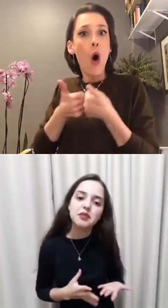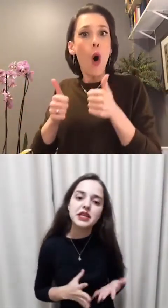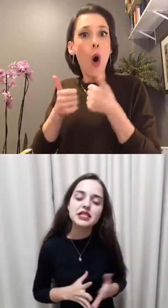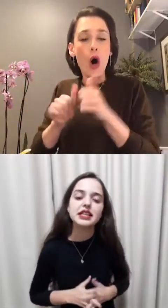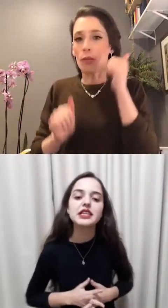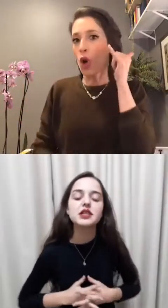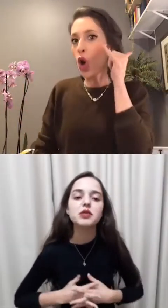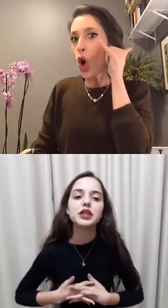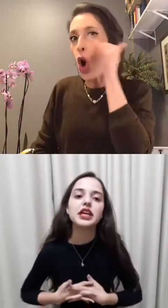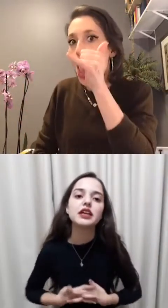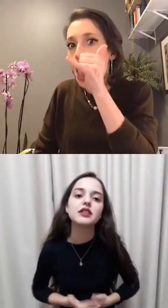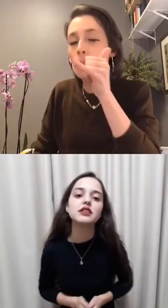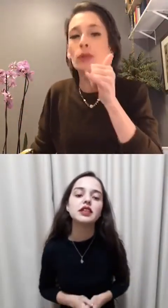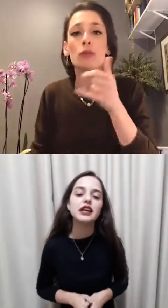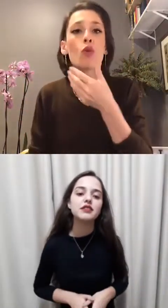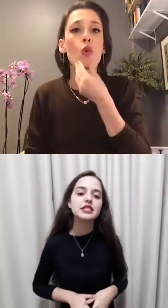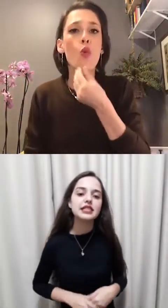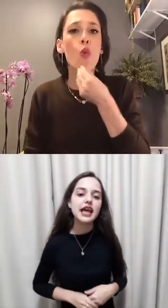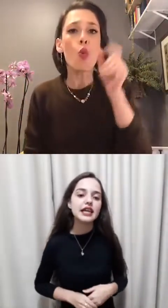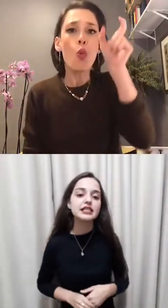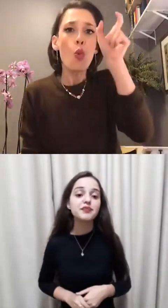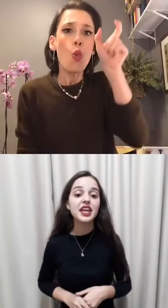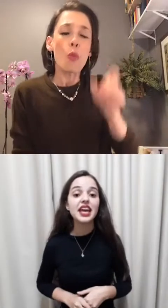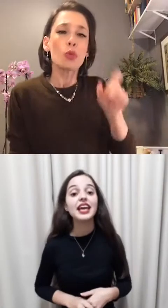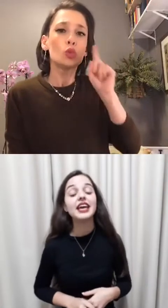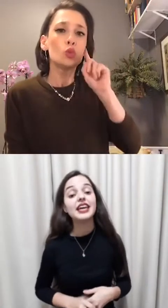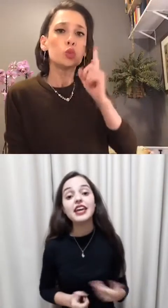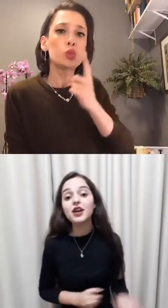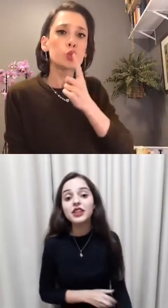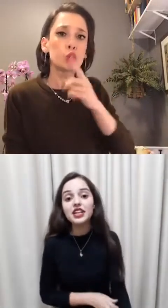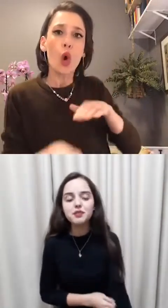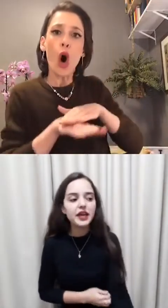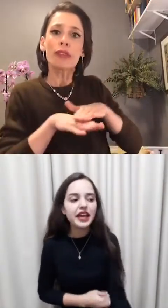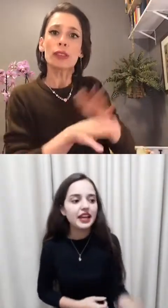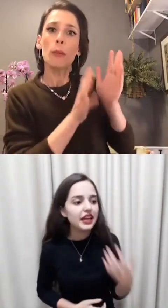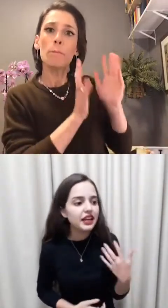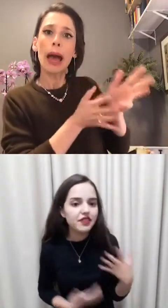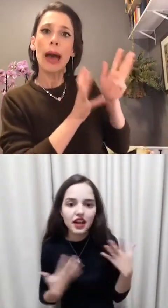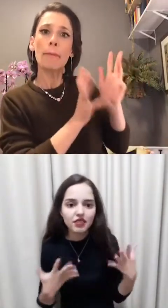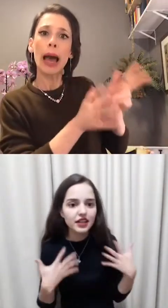em Libras, né? Se comunicando na língua de sinais. E